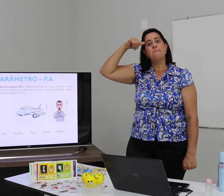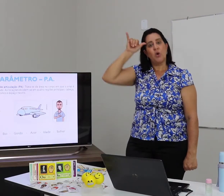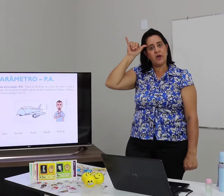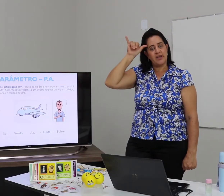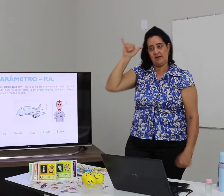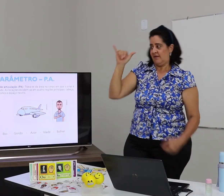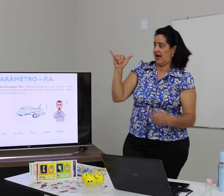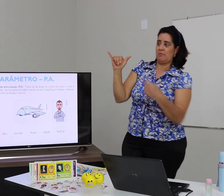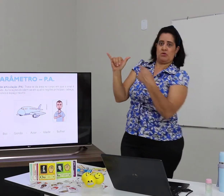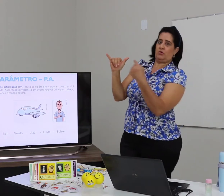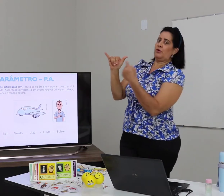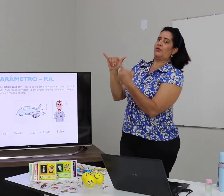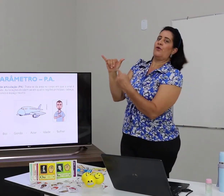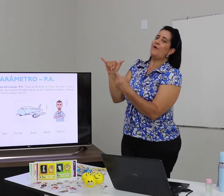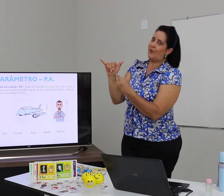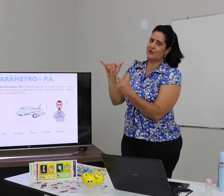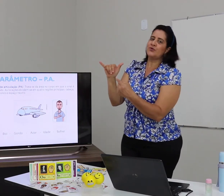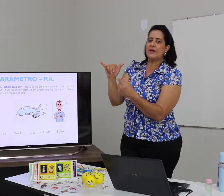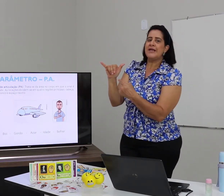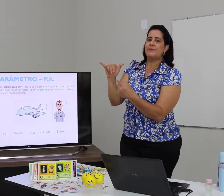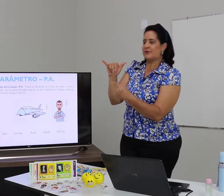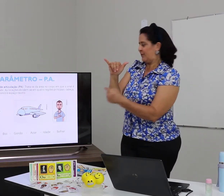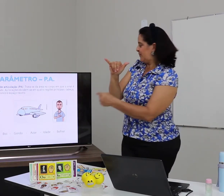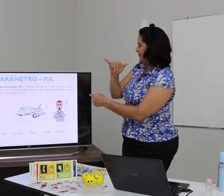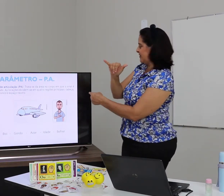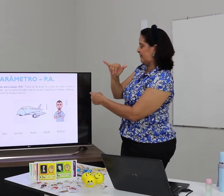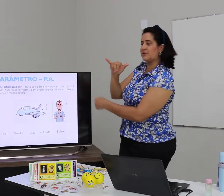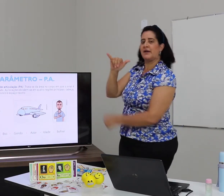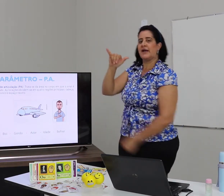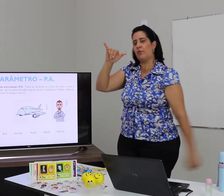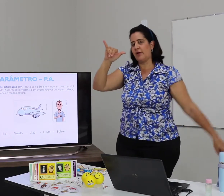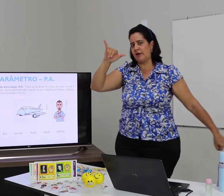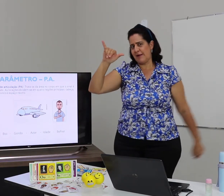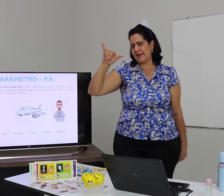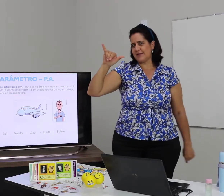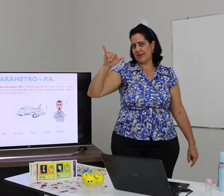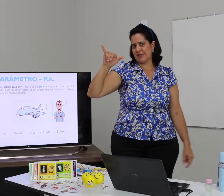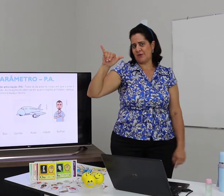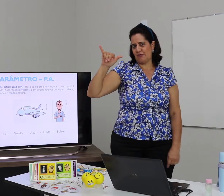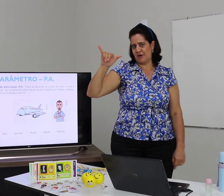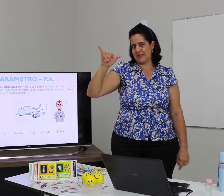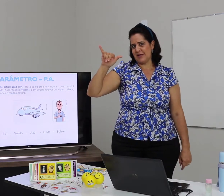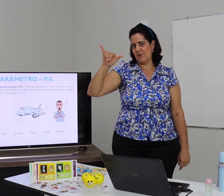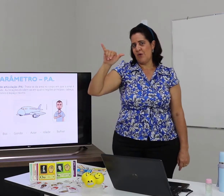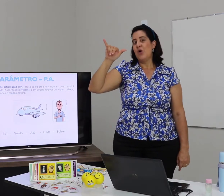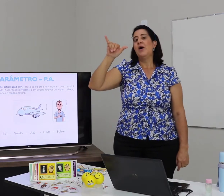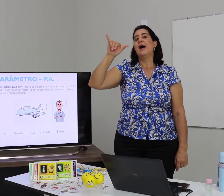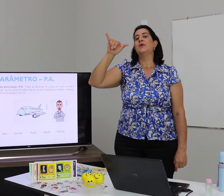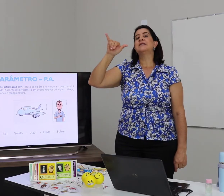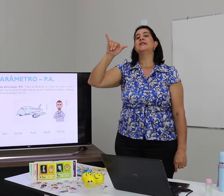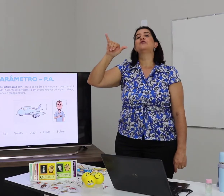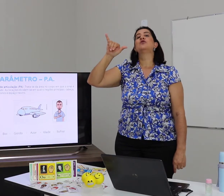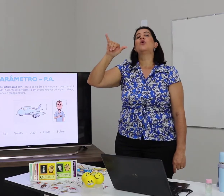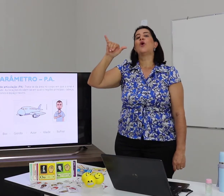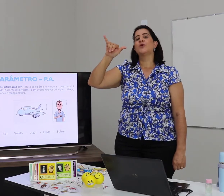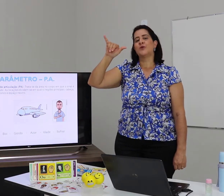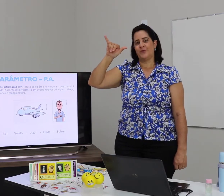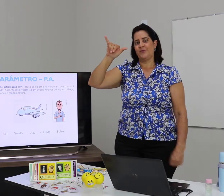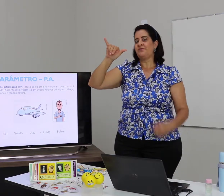boi. A mão não mudou, continua em Y. Vamos brincar um pouquinho mais com essa configuração? O sinal de gordo.